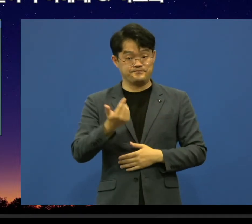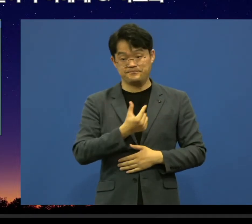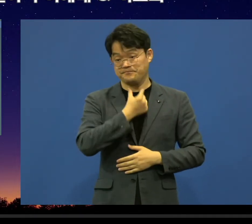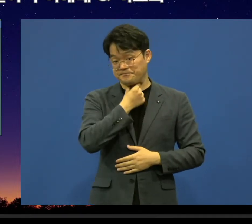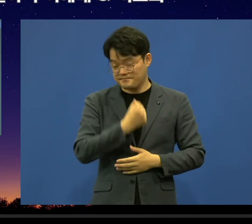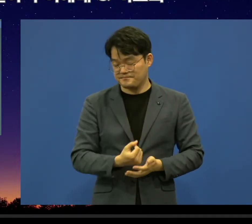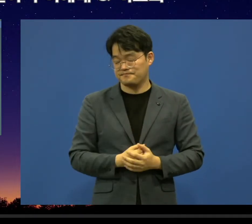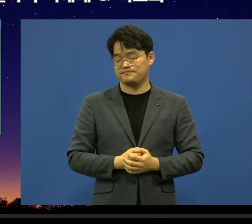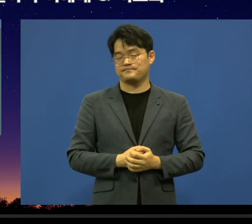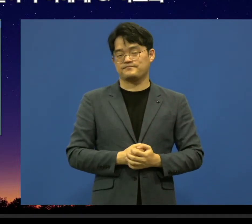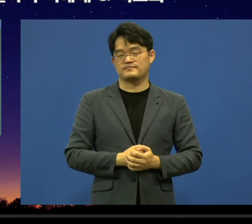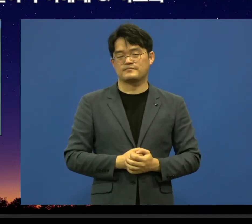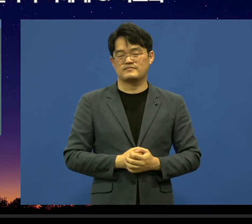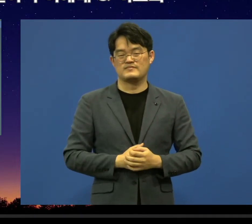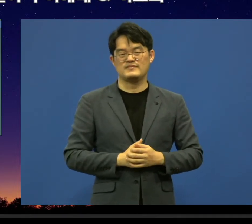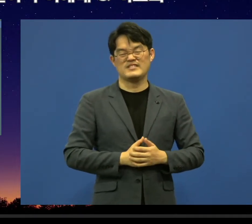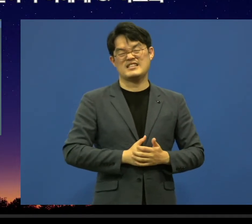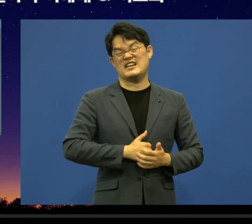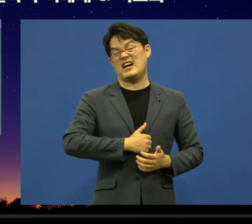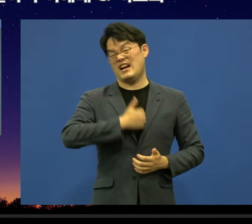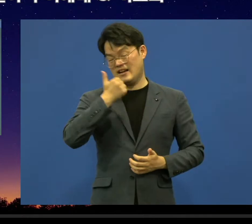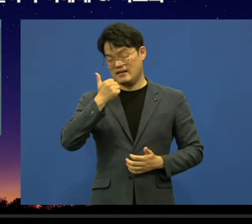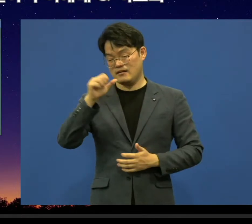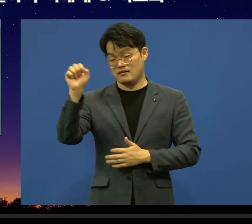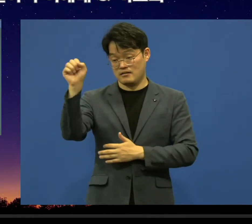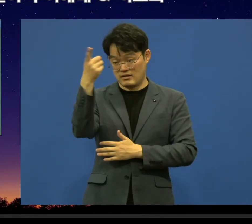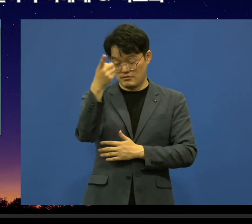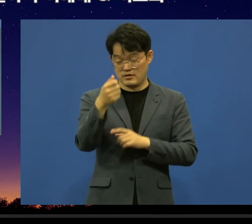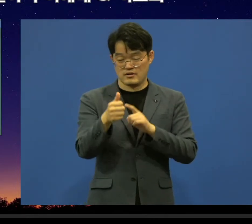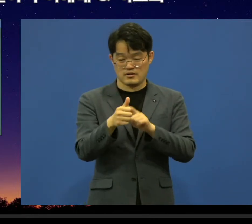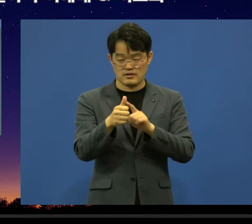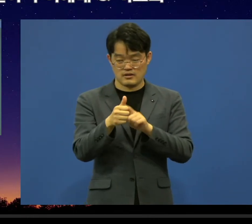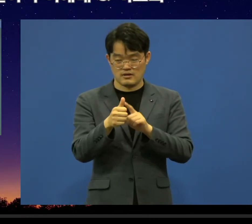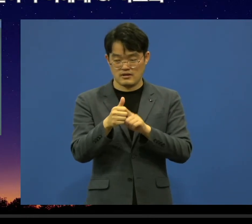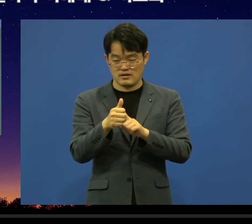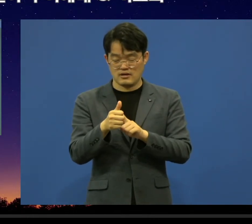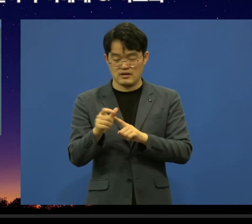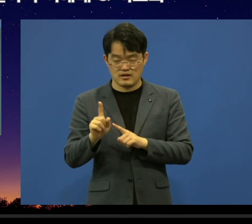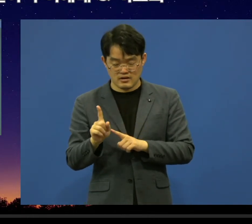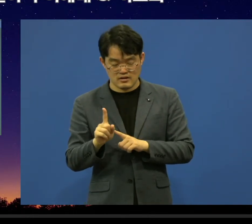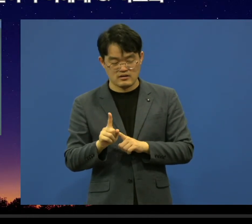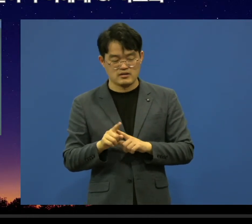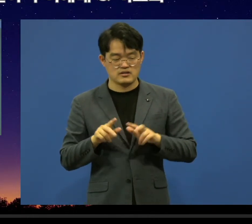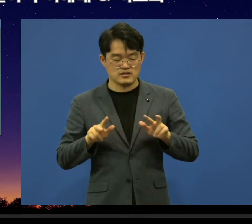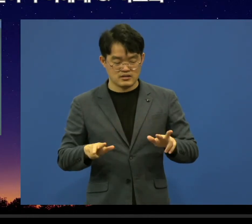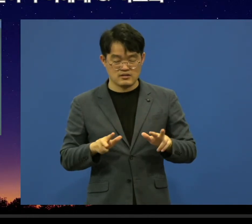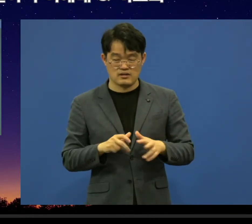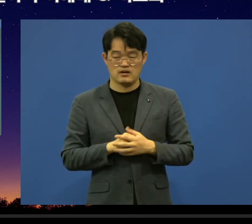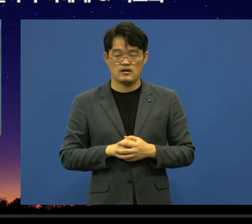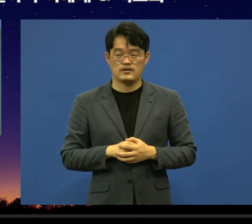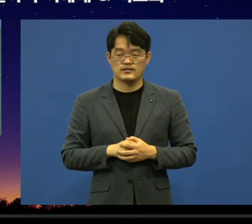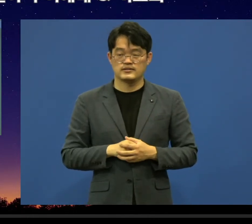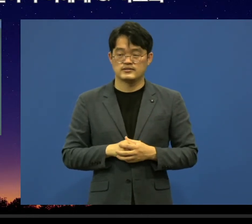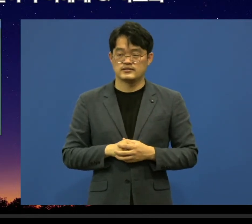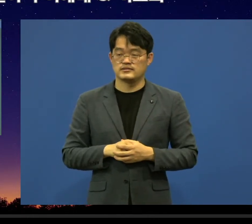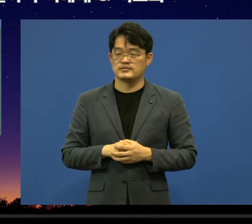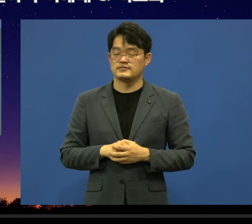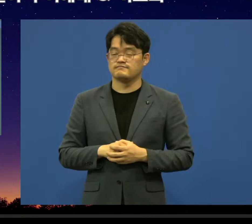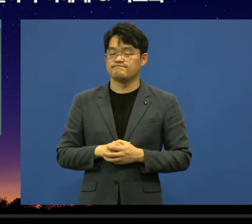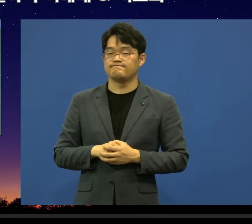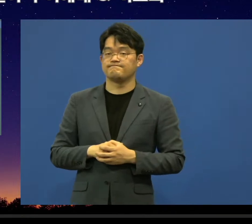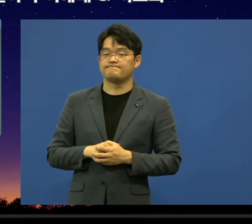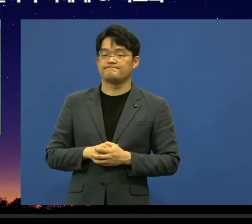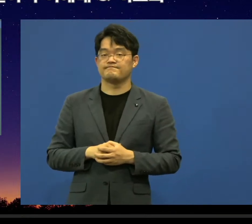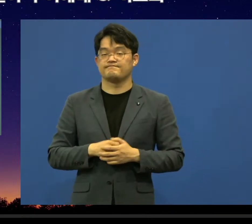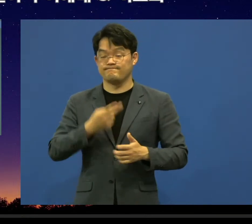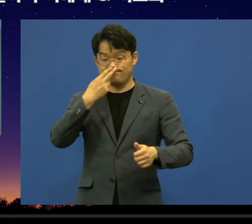다윗에게 사탄이 또 지지 않아요. 또 다른 분노로 이 다윗에게 도전을 걸어옵니다. 그